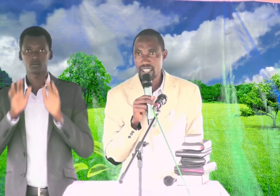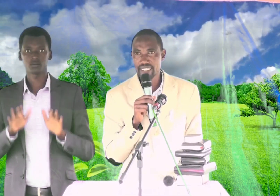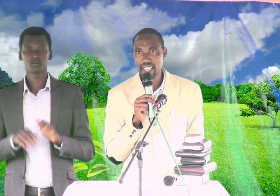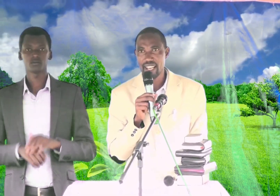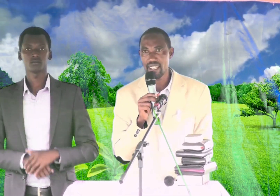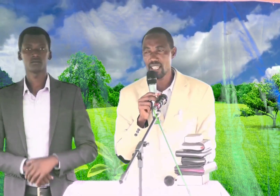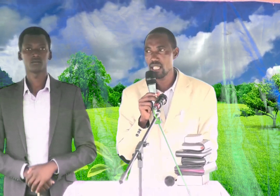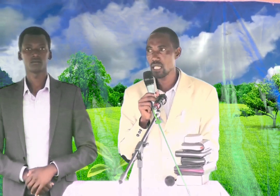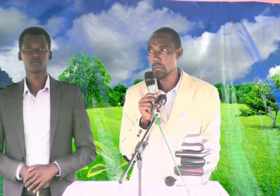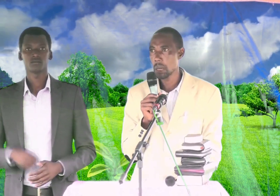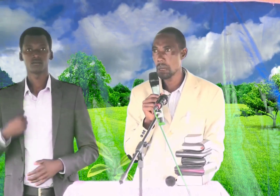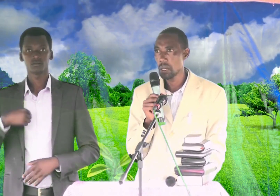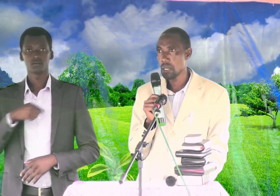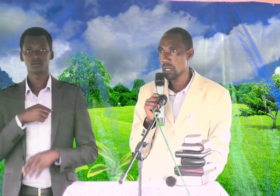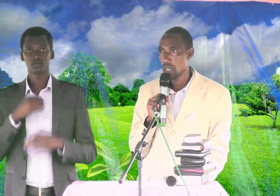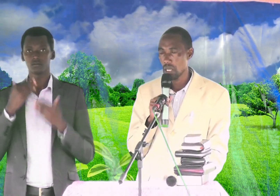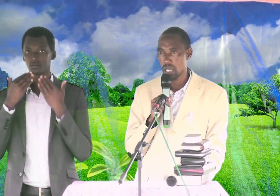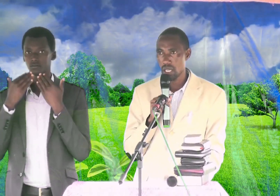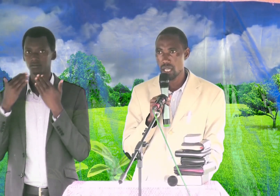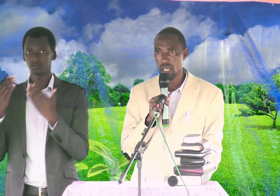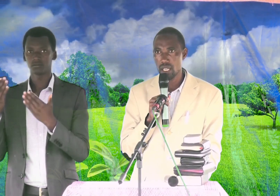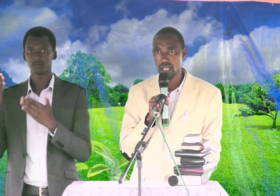Dushimye Imana cyane